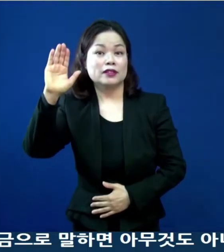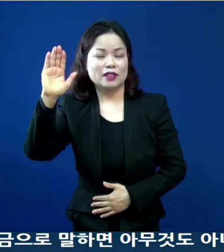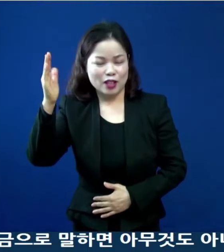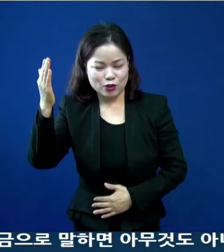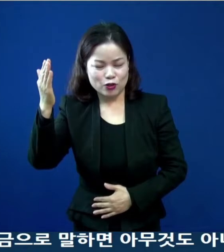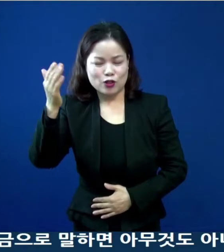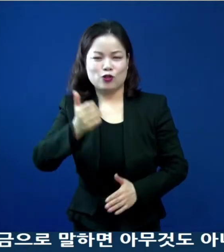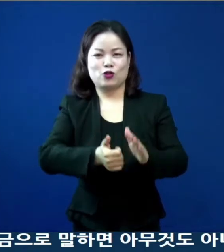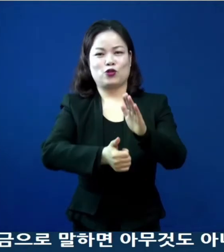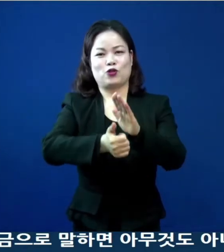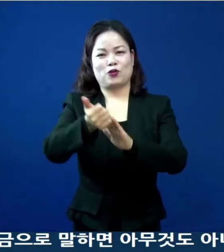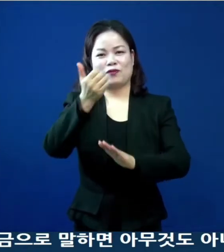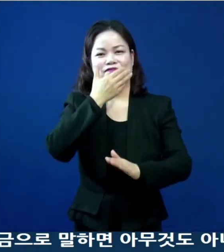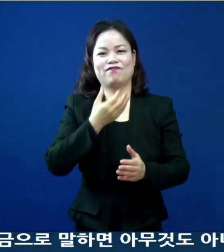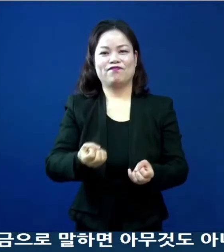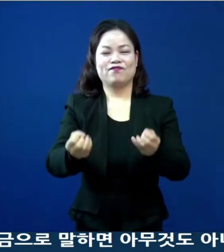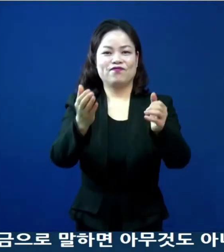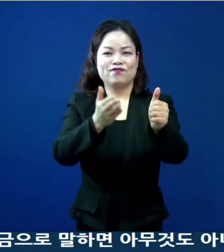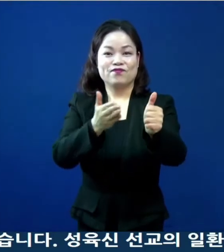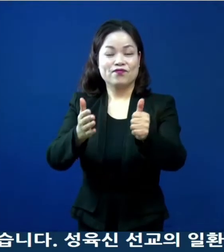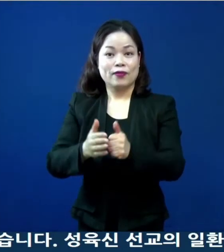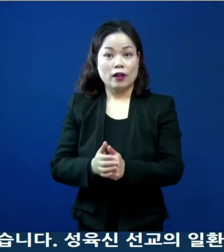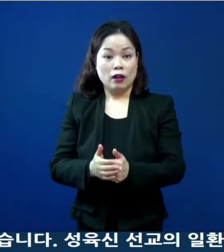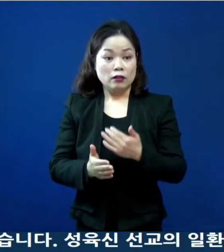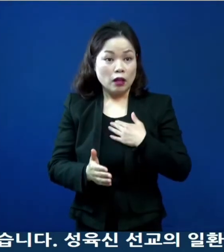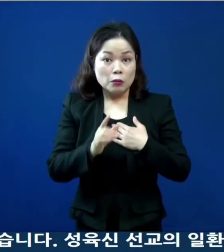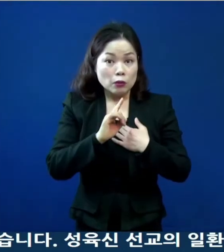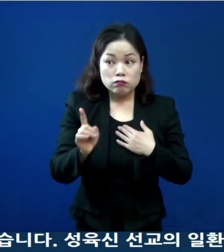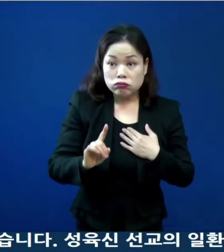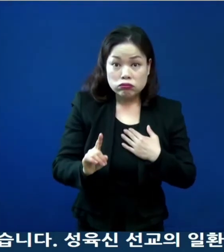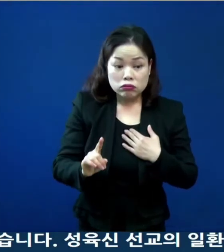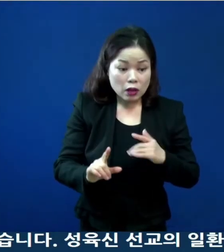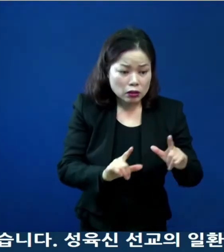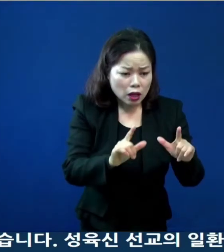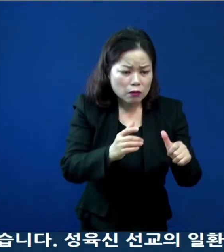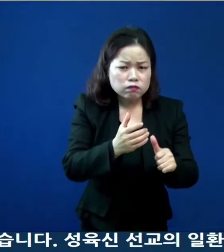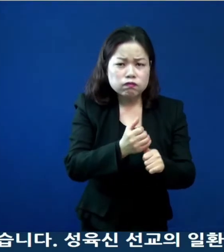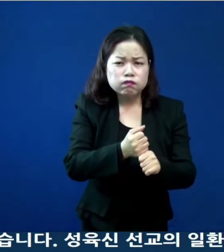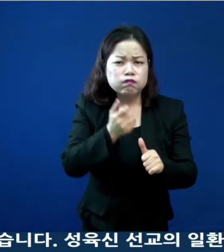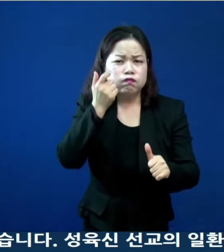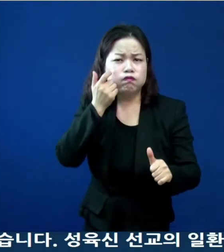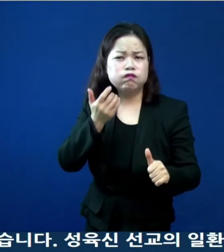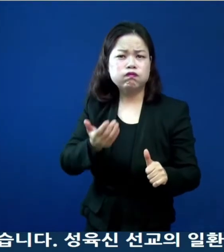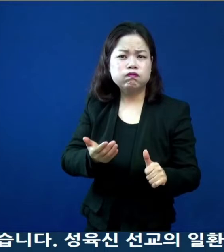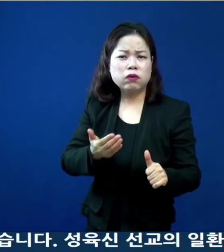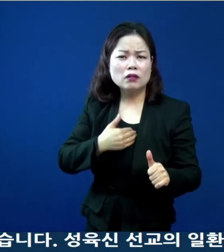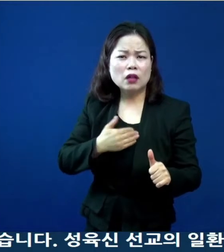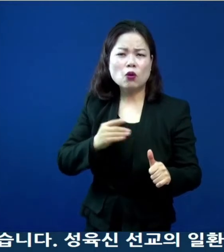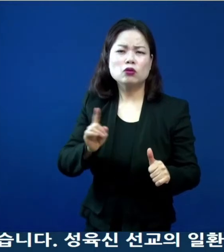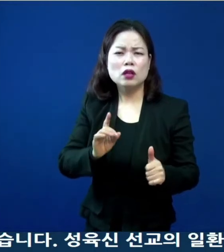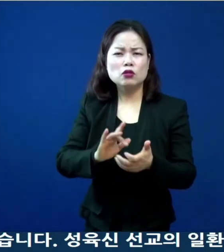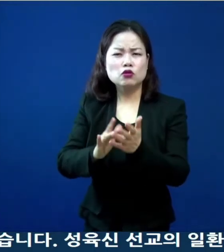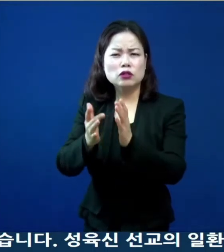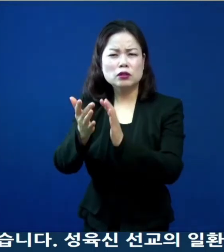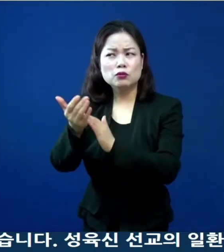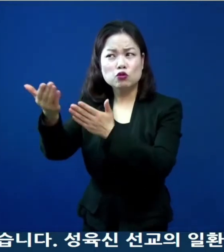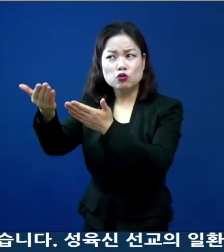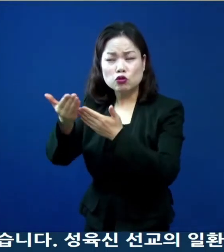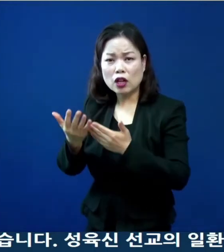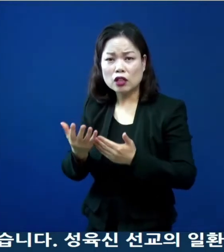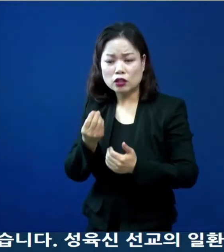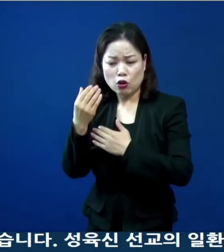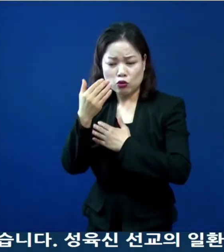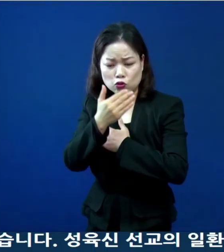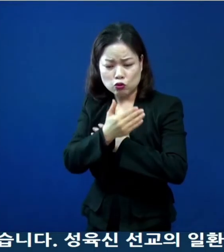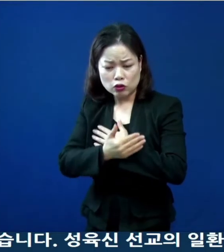있기를 소망하며 축복합니다. 나는 이 말씀을 어떻게 내 삶 속에서 붙들어 볼 것인가? 나는 어떻게 예수님이 해주셨던 그